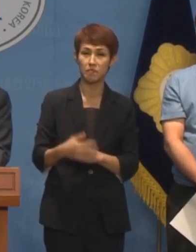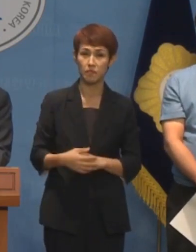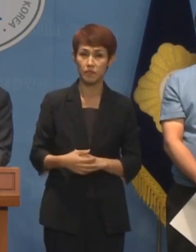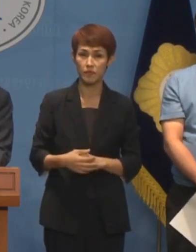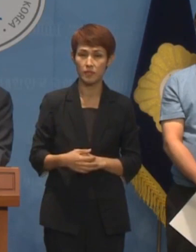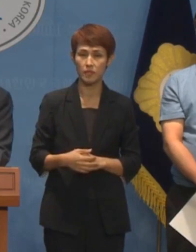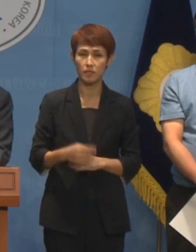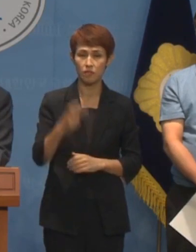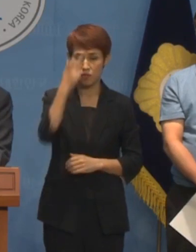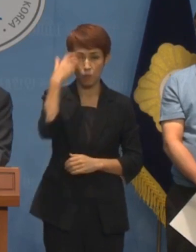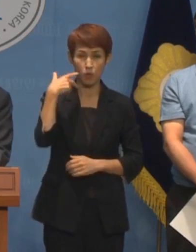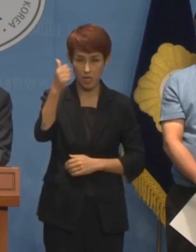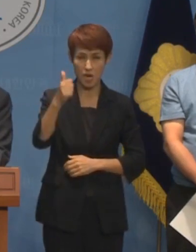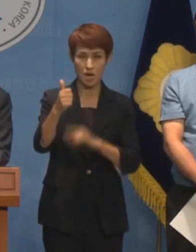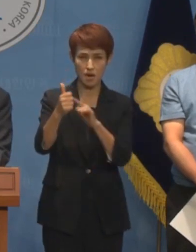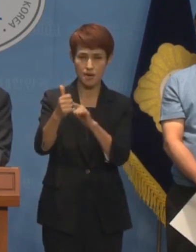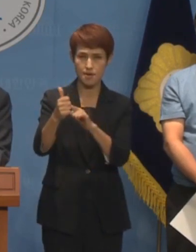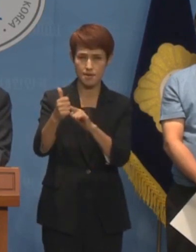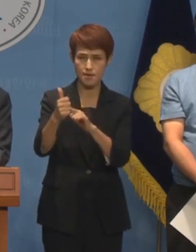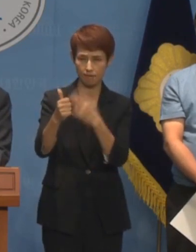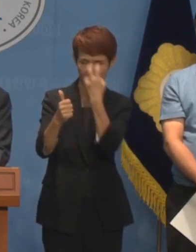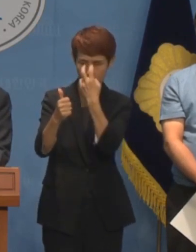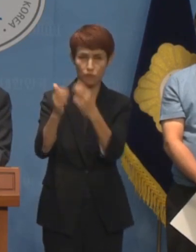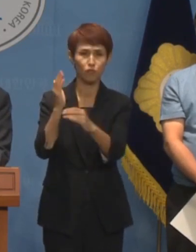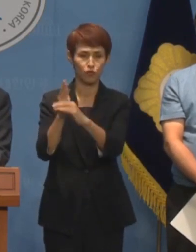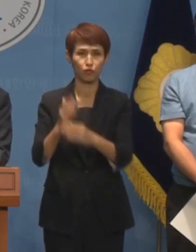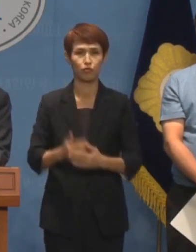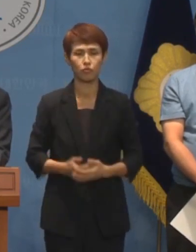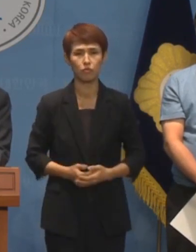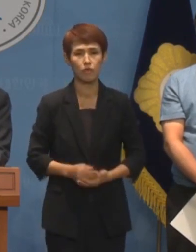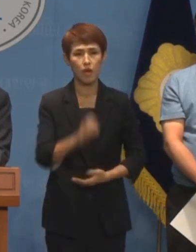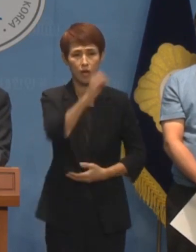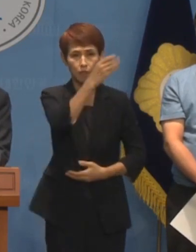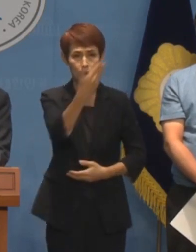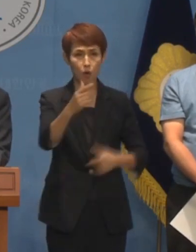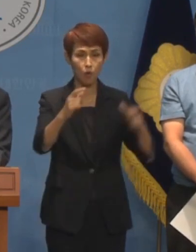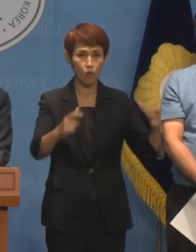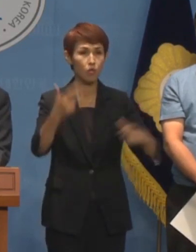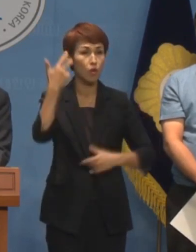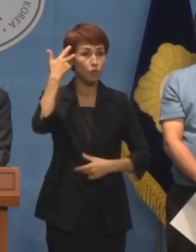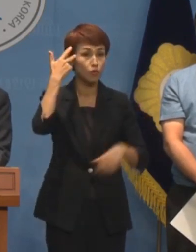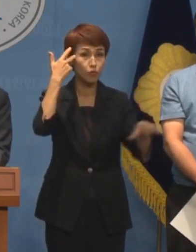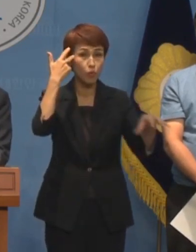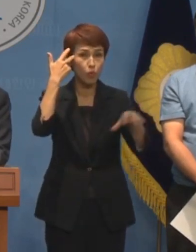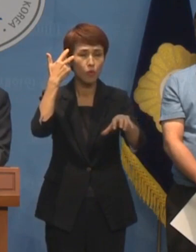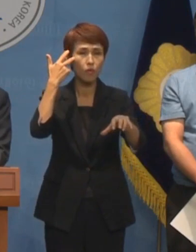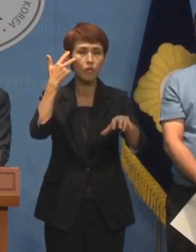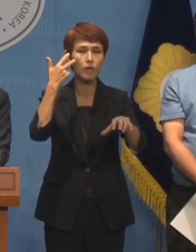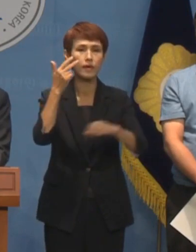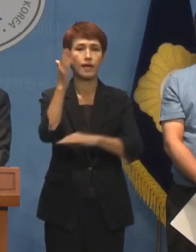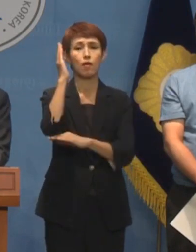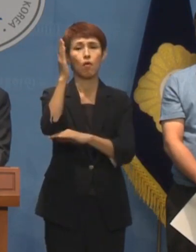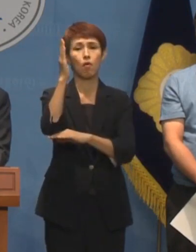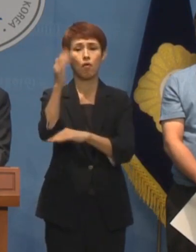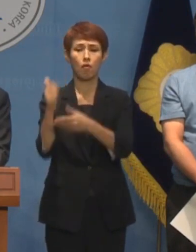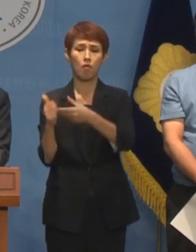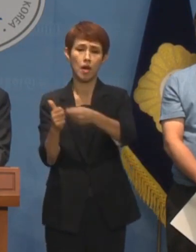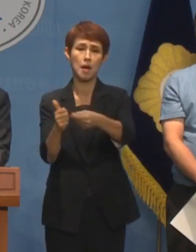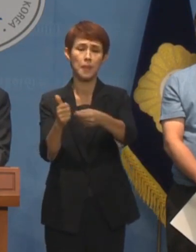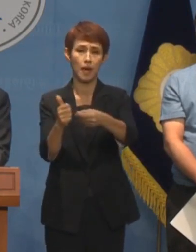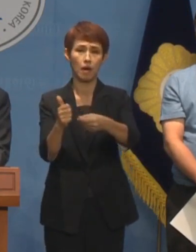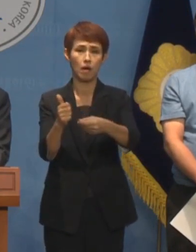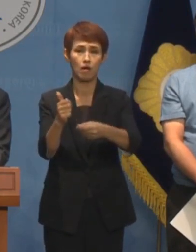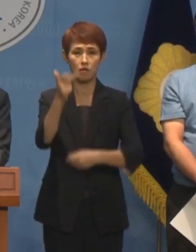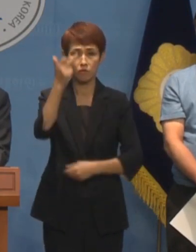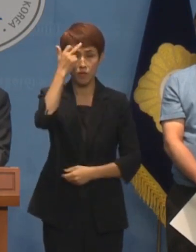전에 우리 안진걸 소장님이 얘기한 대로 경기 우리 양평군과 여주시에서 열린 시국 강연회에서 최재관